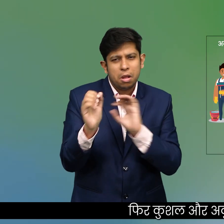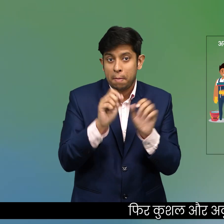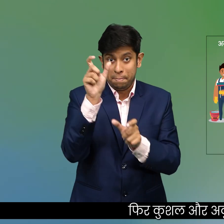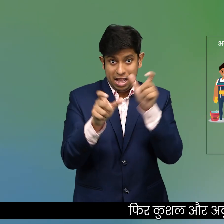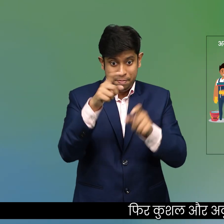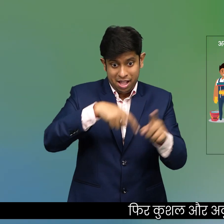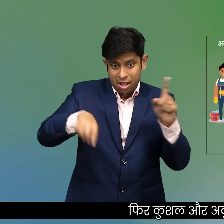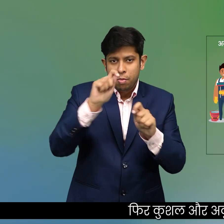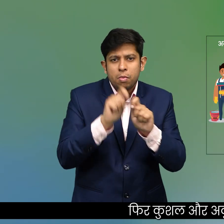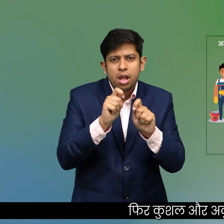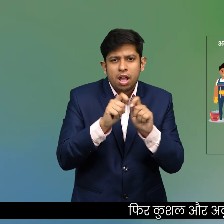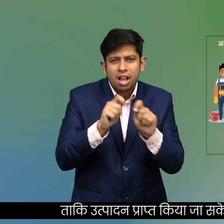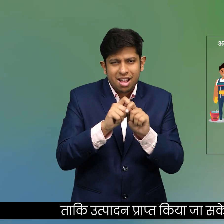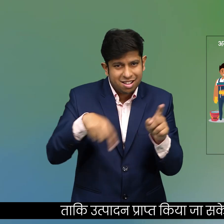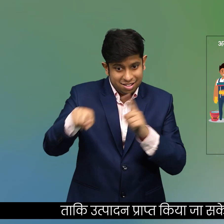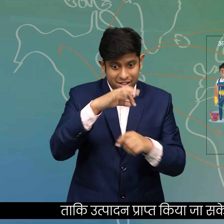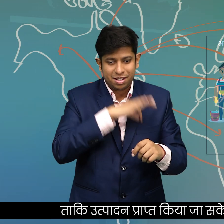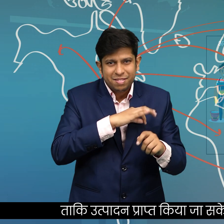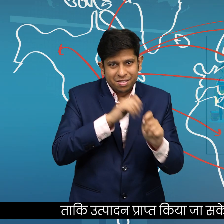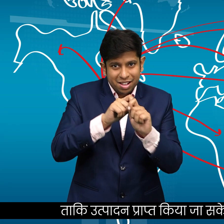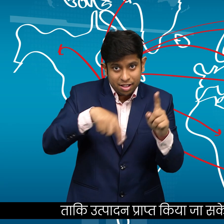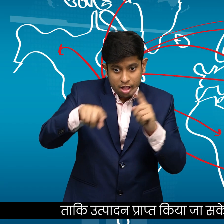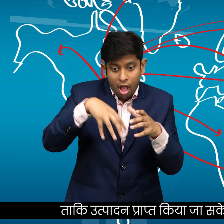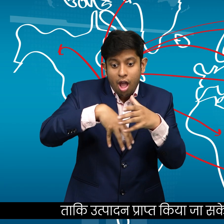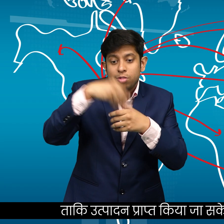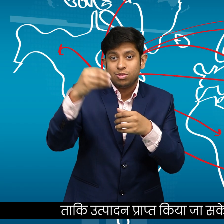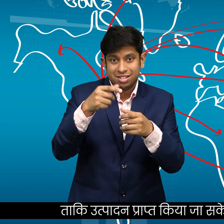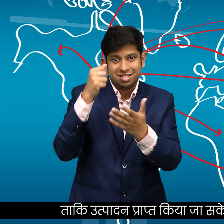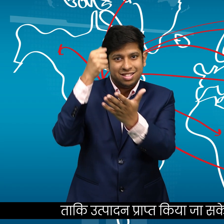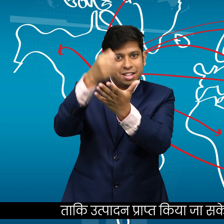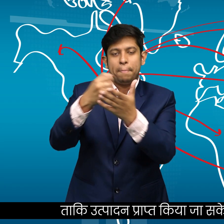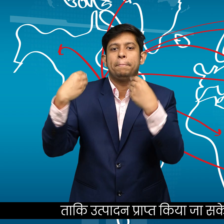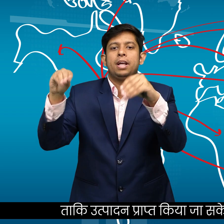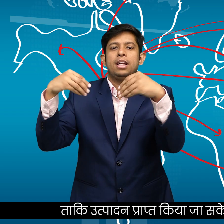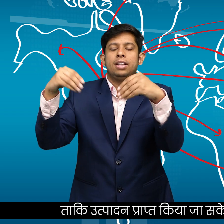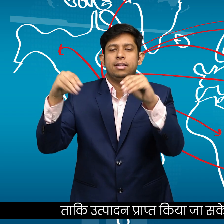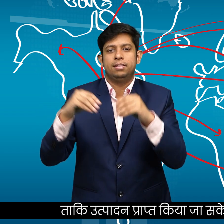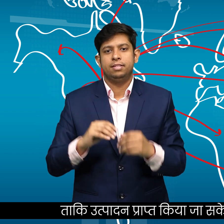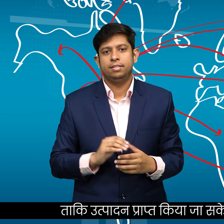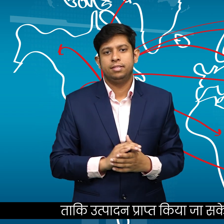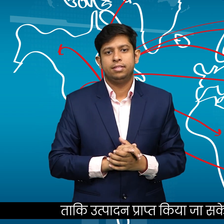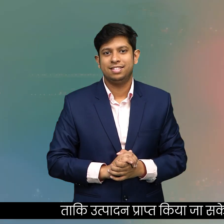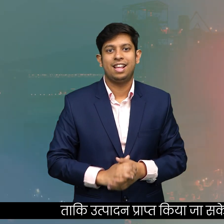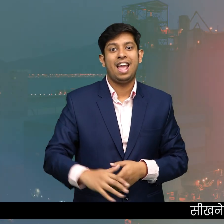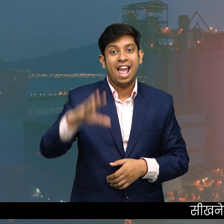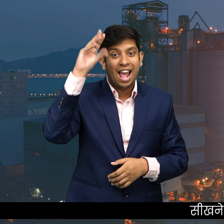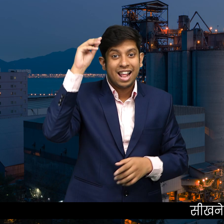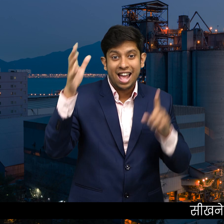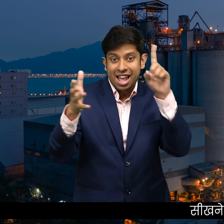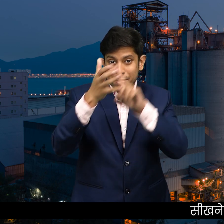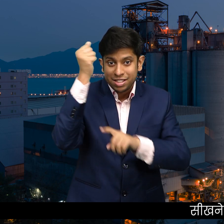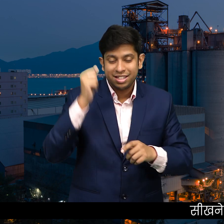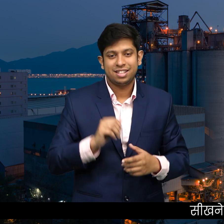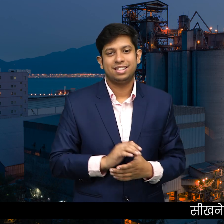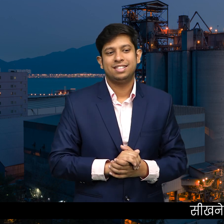अकुशल लोग काम करते हैं ताकि उत्पादन प्राप्त किया जा सके और उसे बाजार तक पहुंचाया जा सके। सीखने